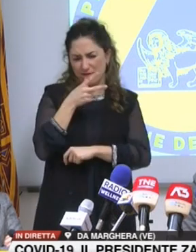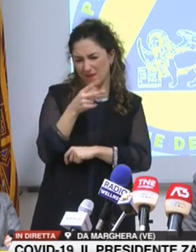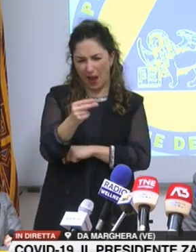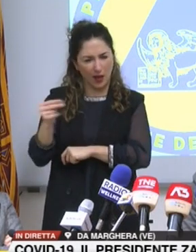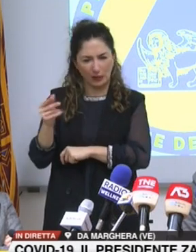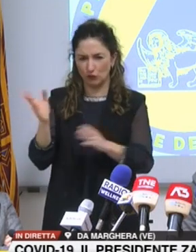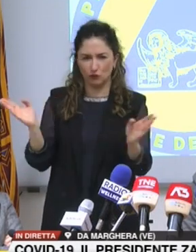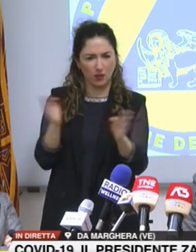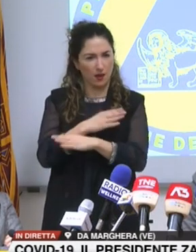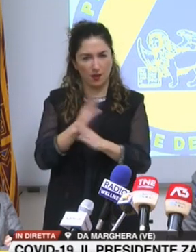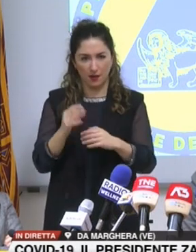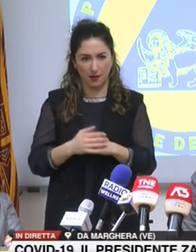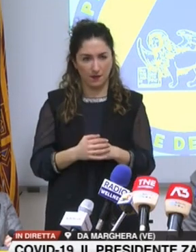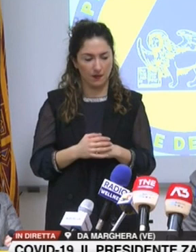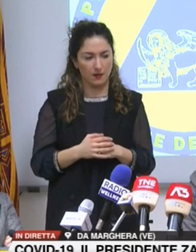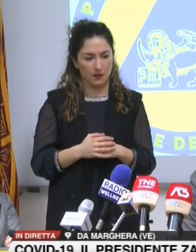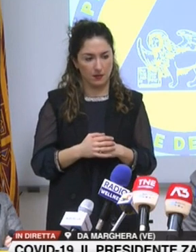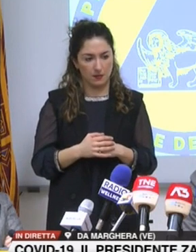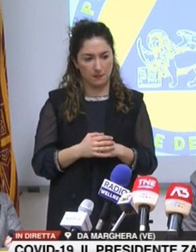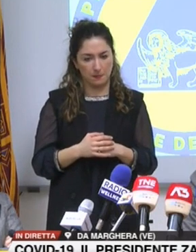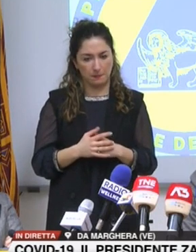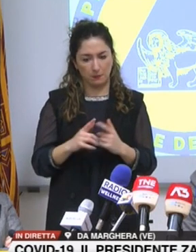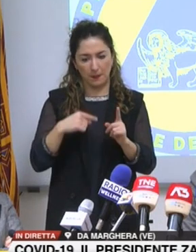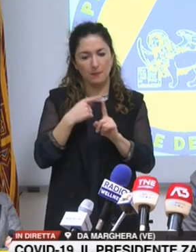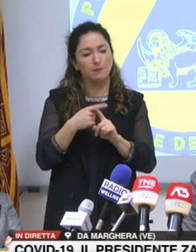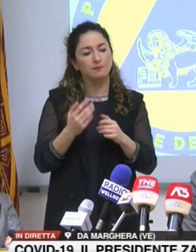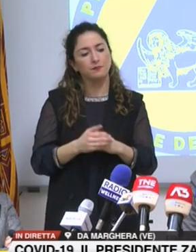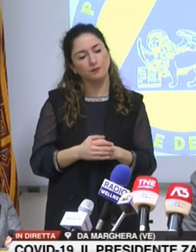di tranquillizzare i nostri